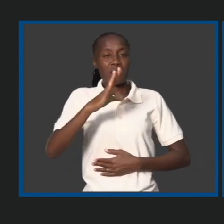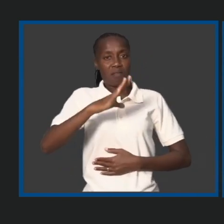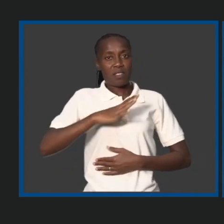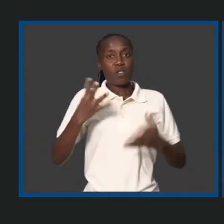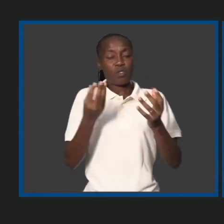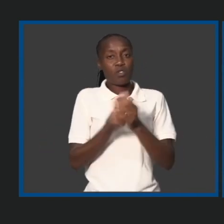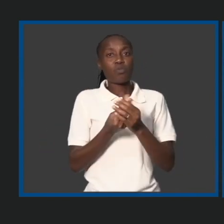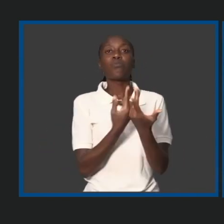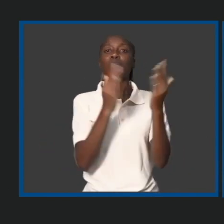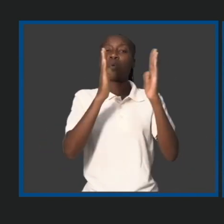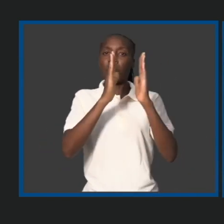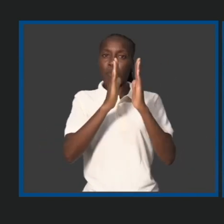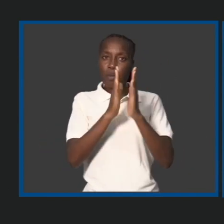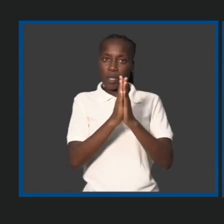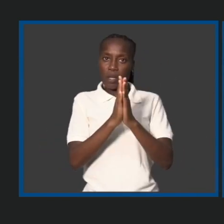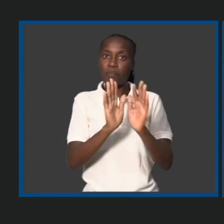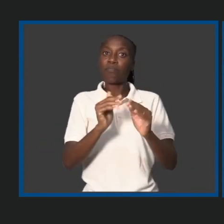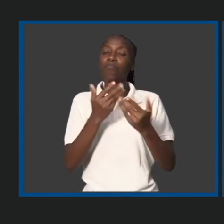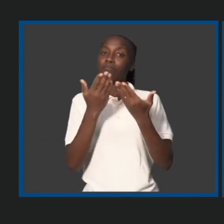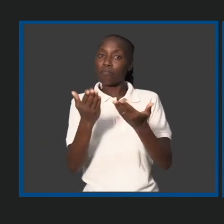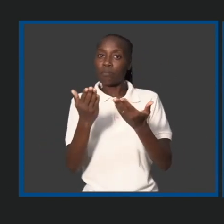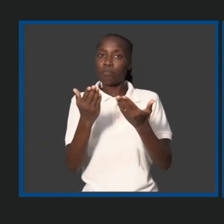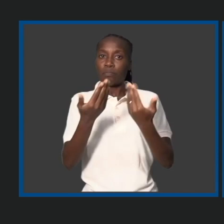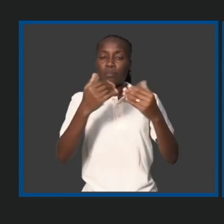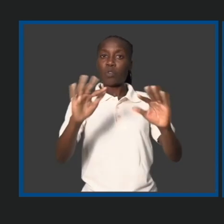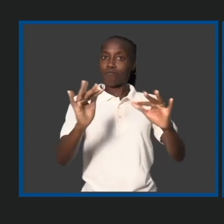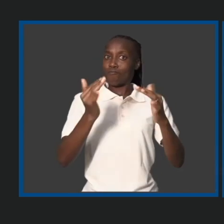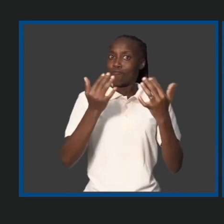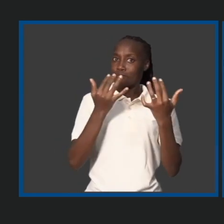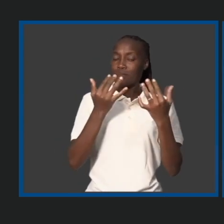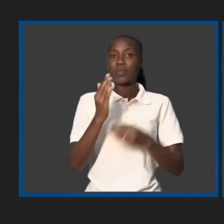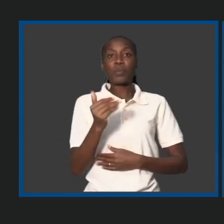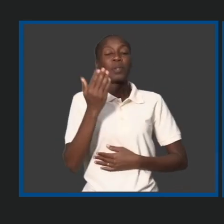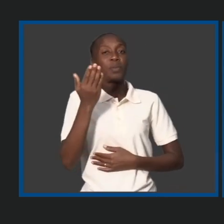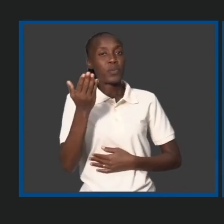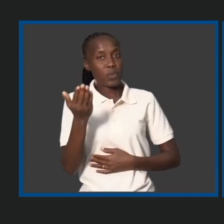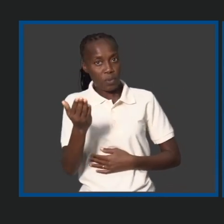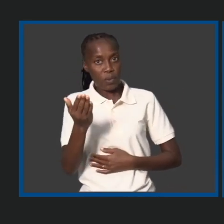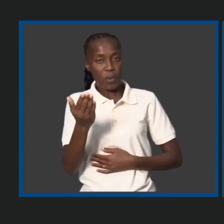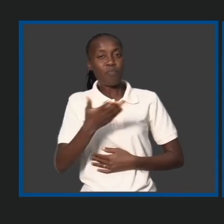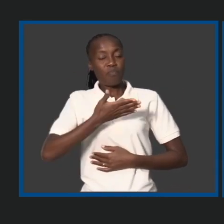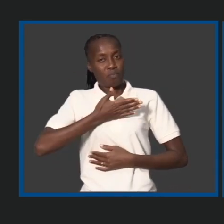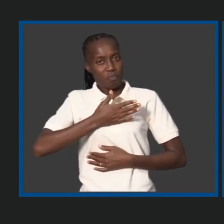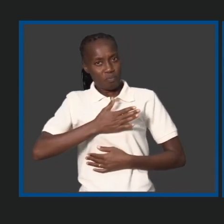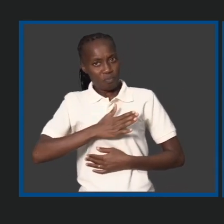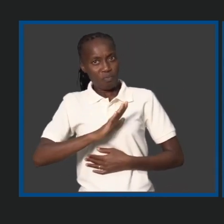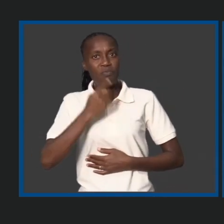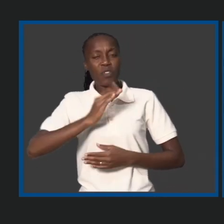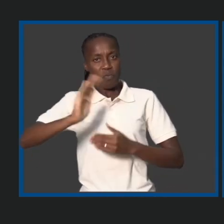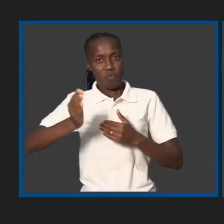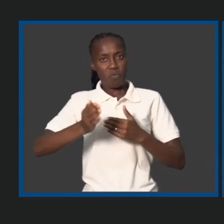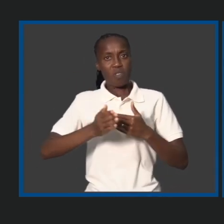nossa companhia, o nosso muito obrigado pela sua audiência e pela sua preferência.